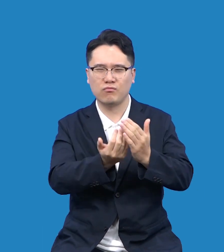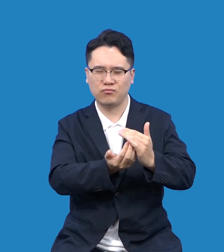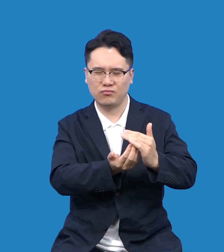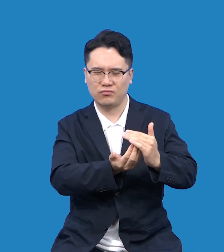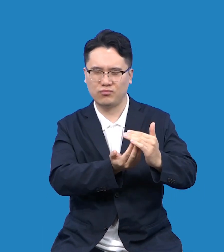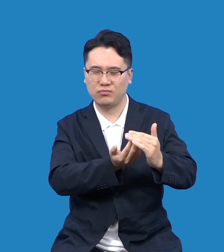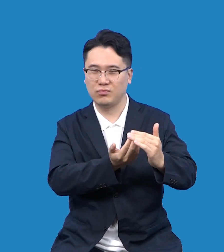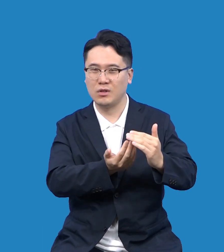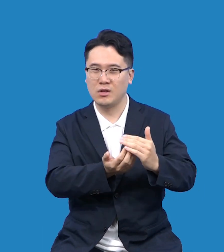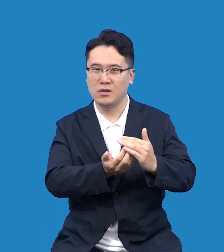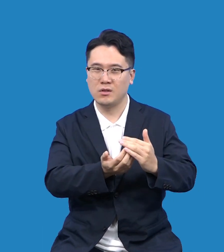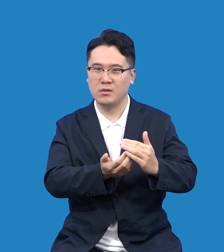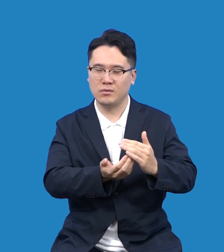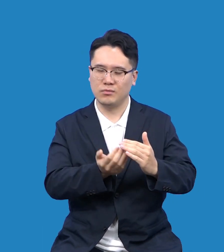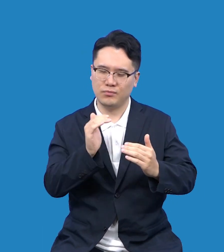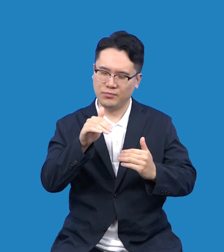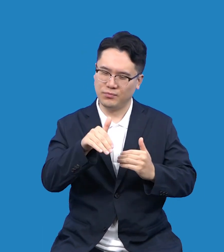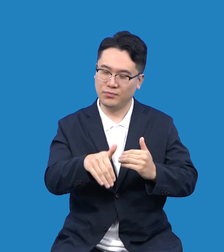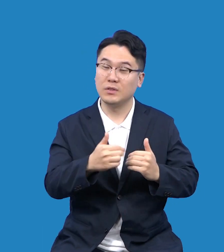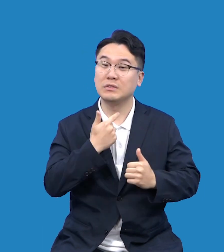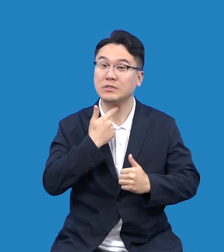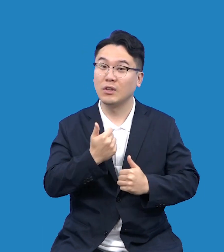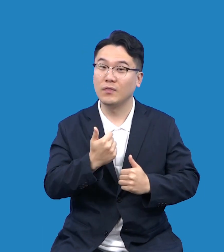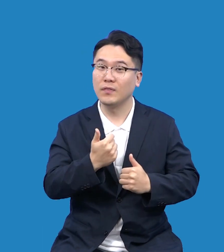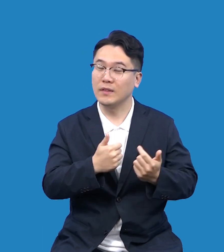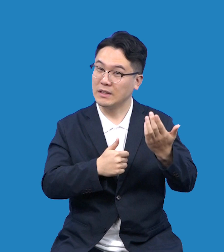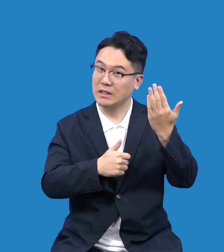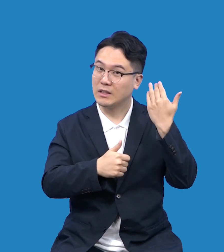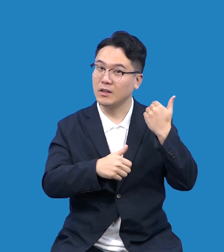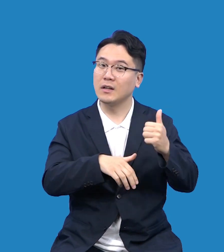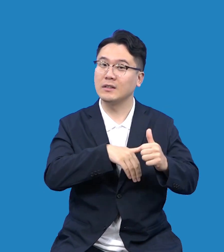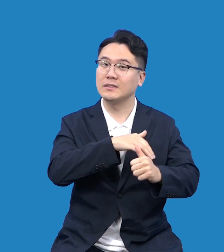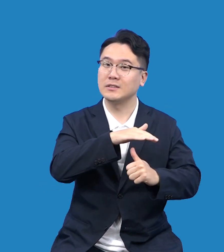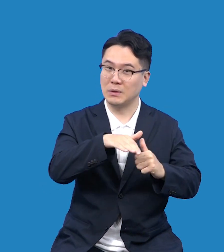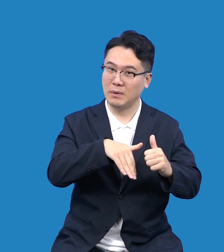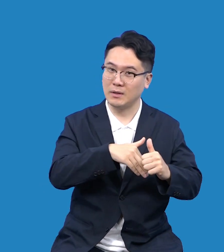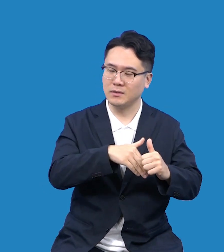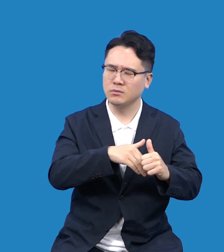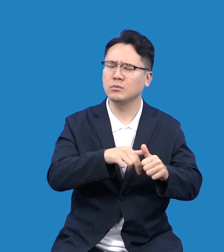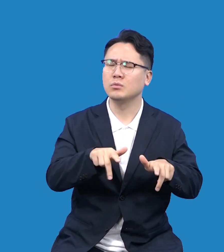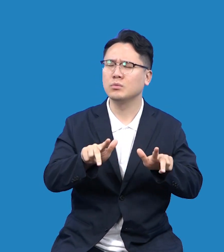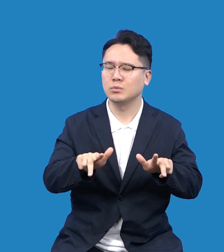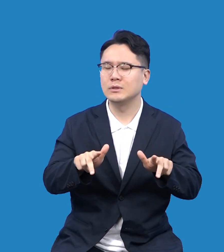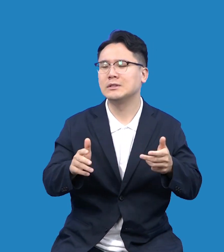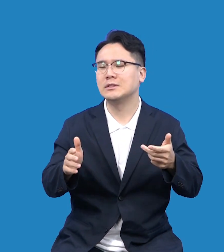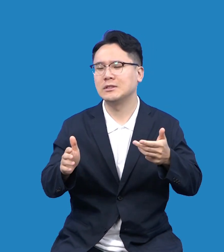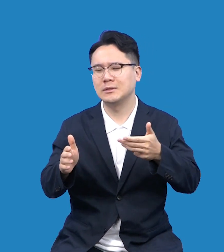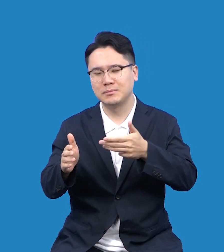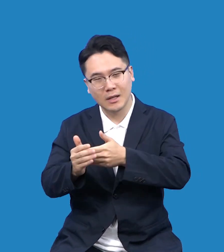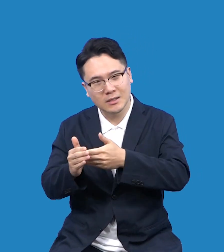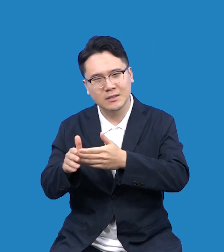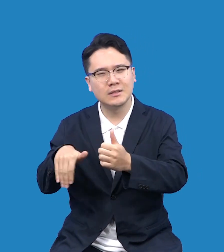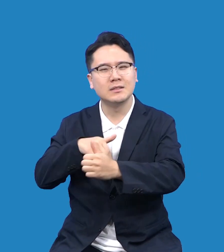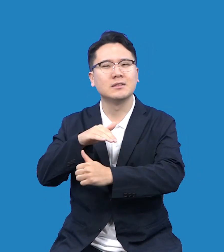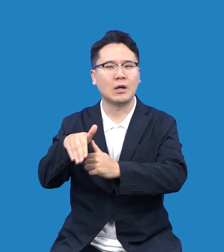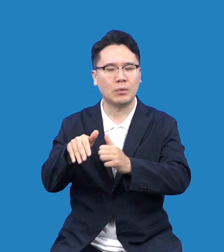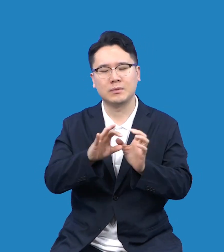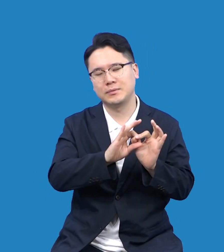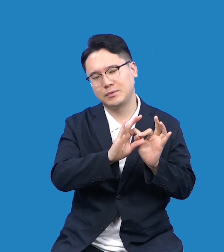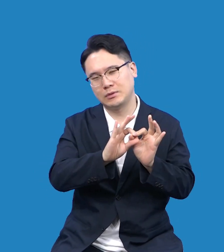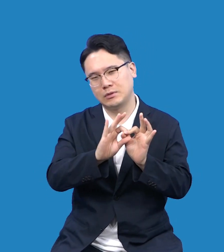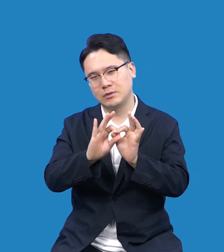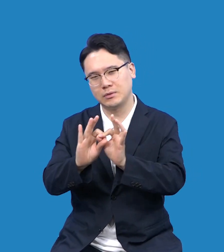눈부신 문화적 발전을 이룬 오늘의 상황도 마찬가지입니다. 다만